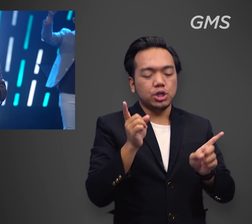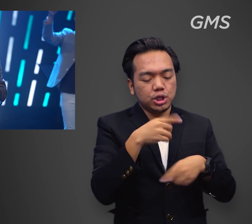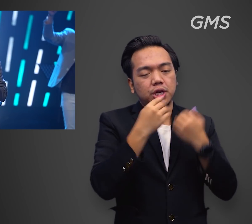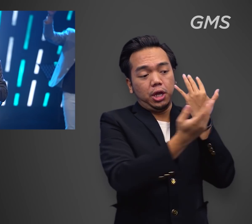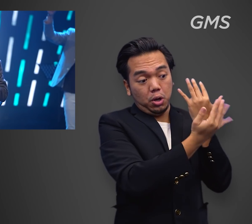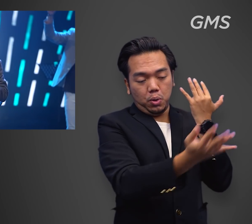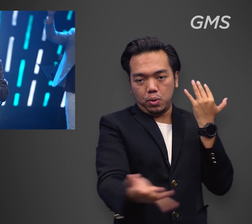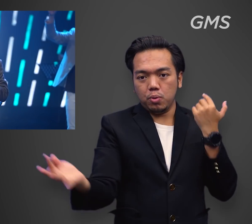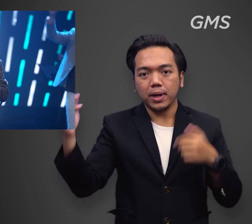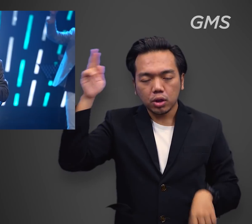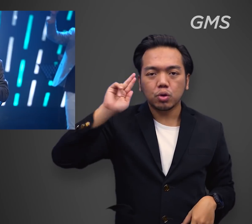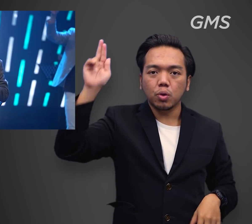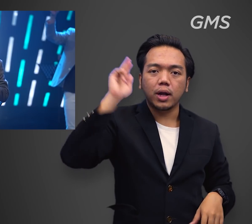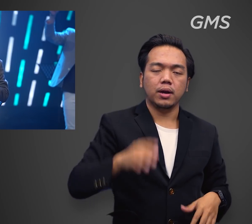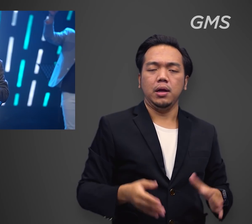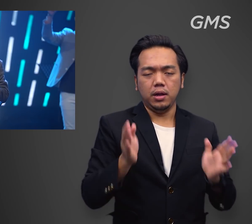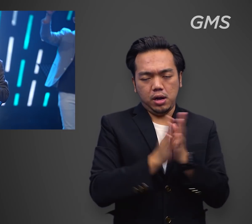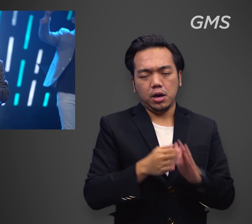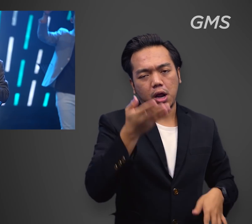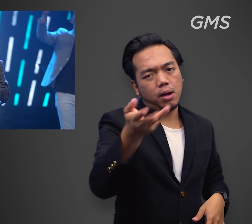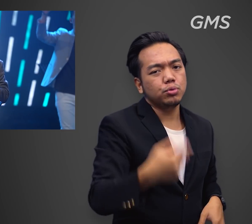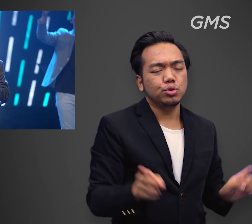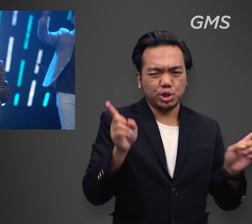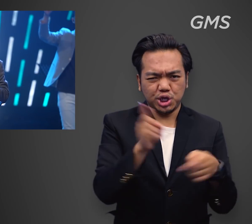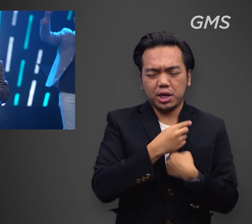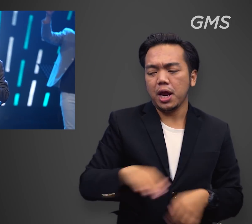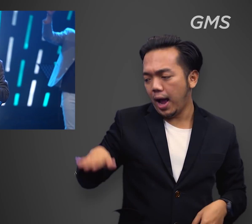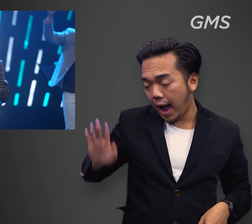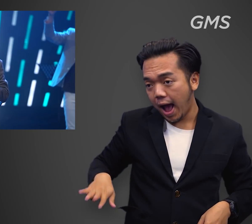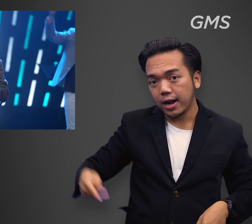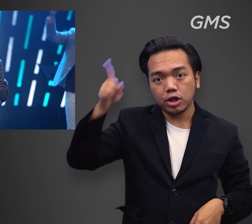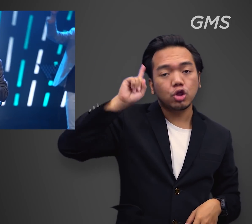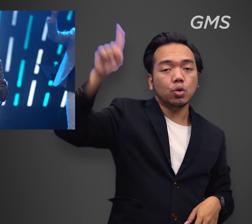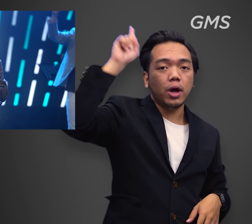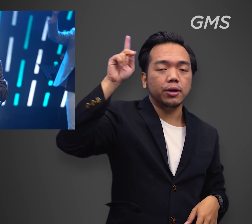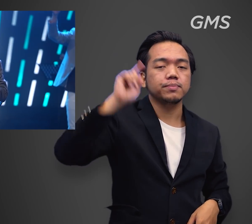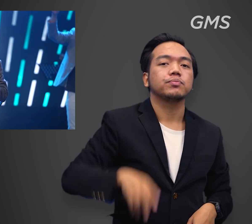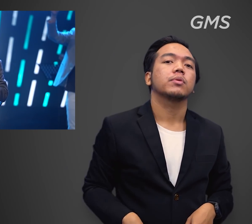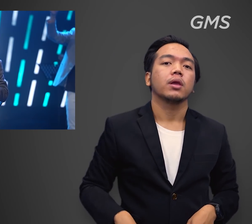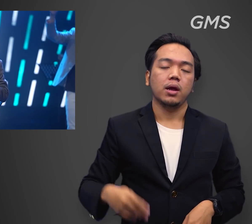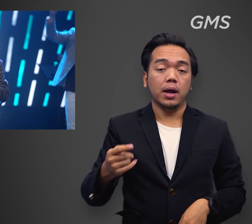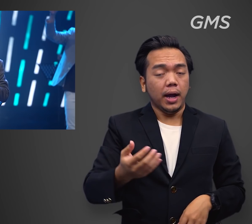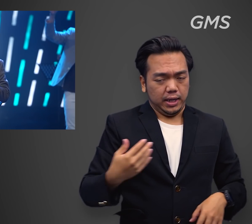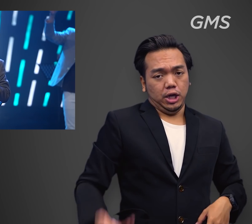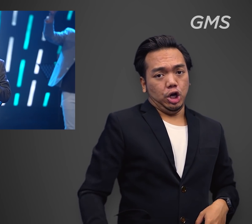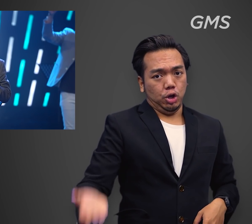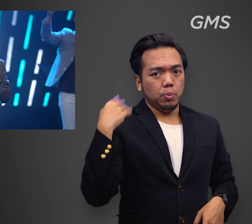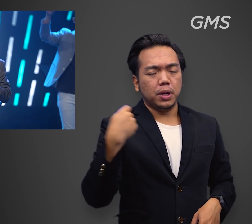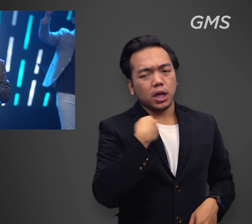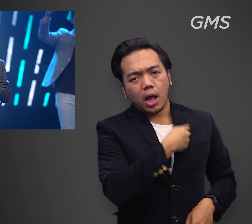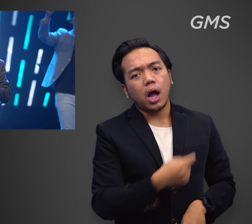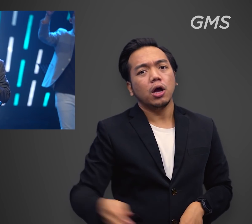bukan hanya umatnya, tetapi kita juga diangkat menjadi anak-anaknya. Dan hidup kita diikat di